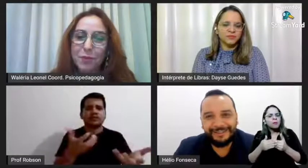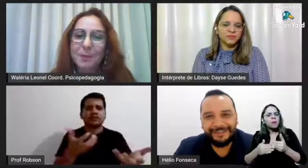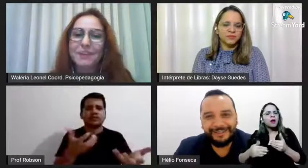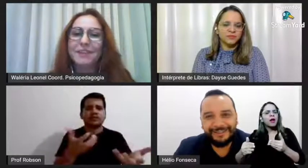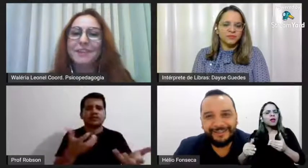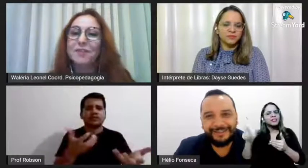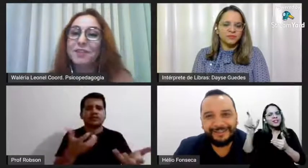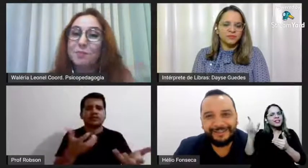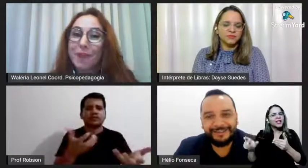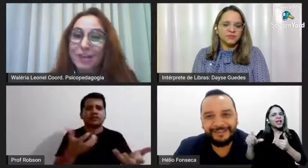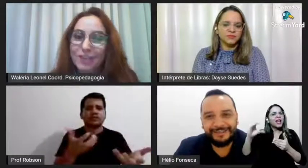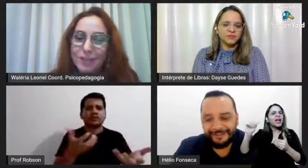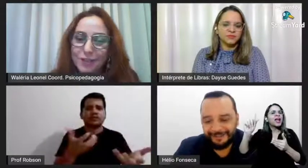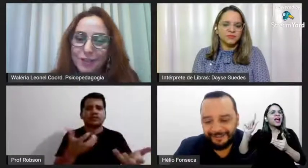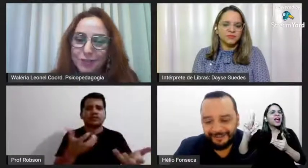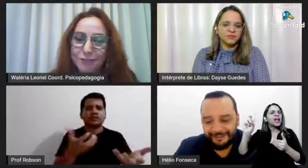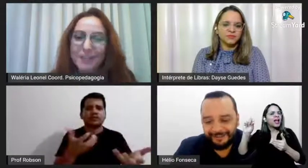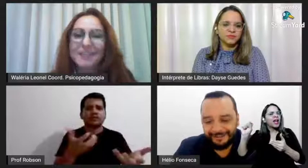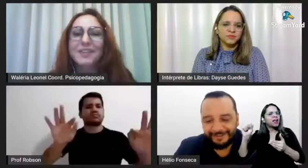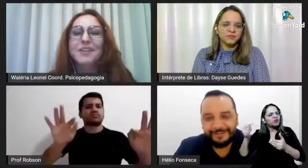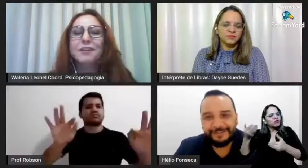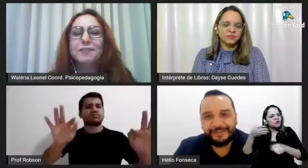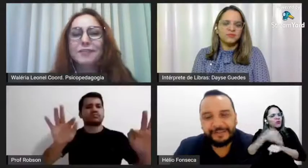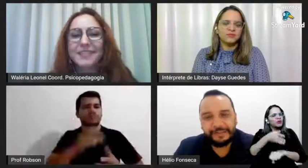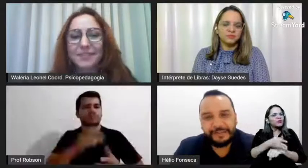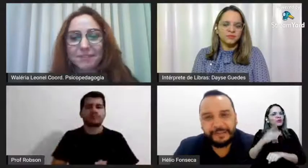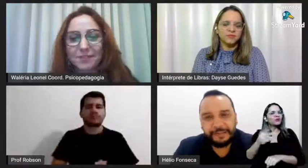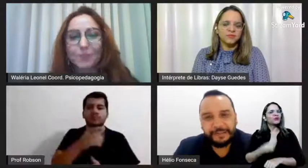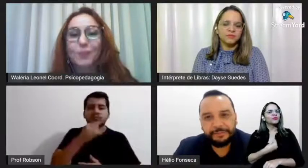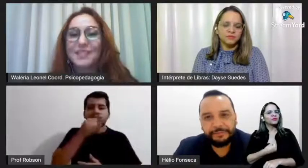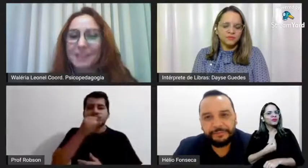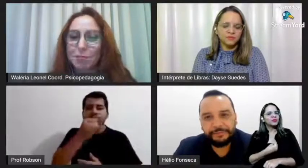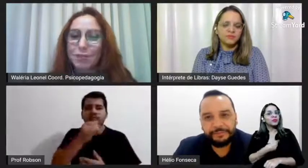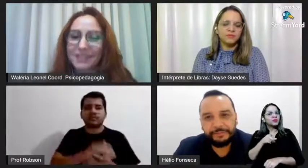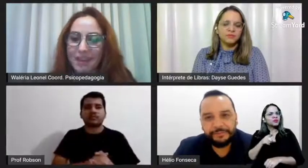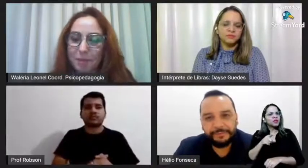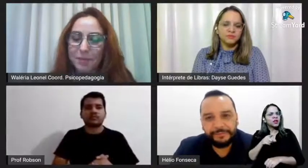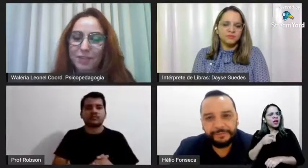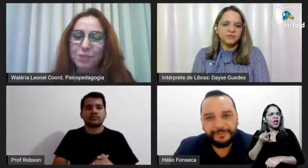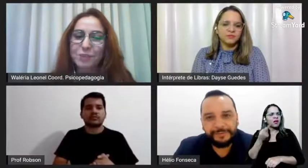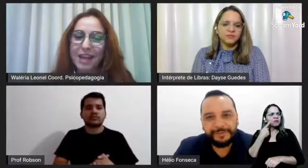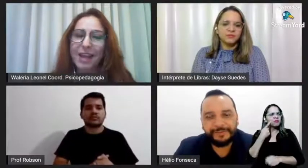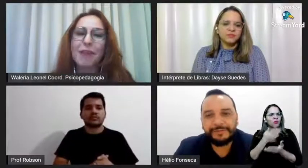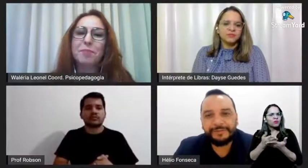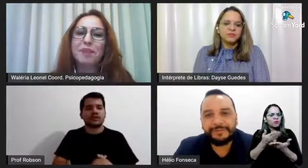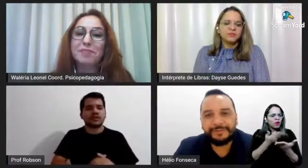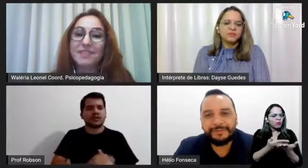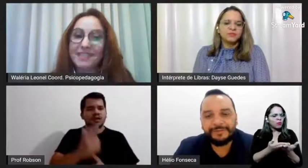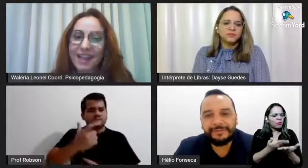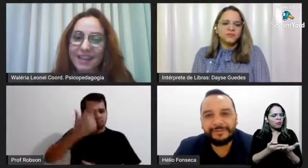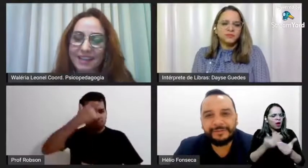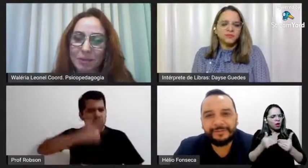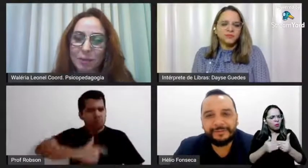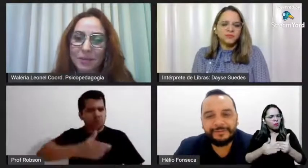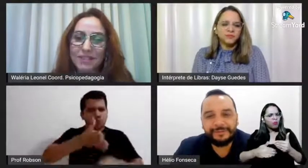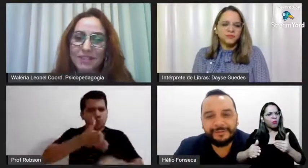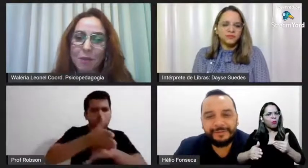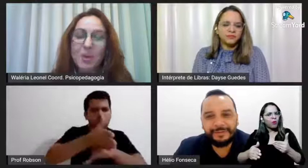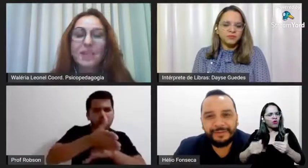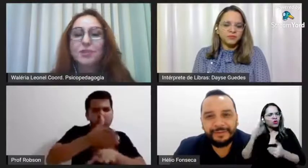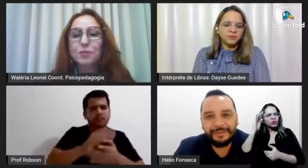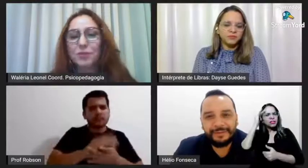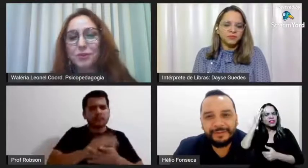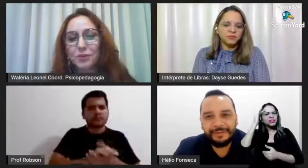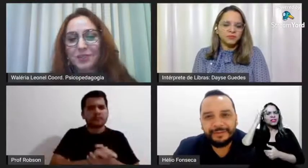desta pessoa que, né, fez parte aí da sua vida, que você foi se debruçar para estudar, para avançar aí na